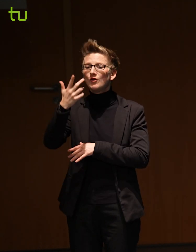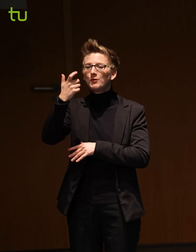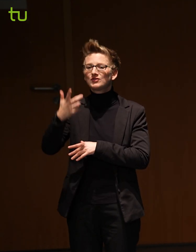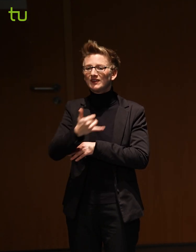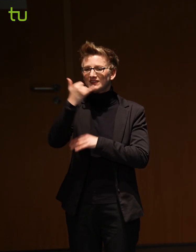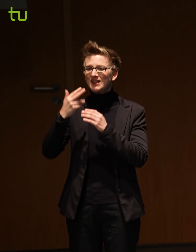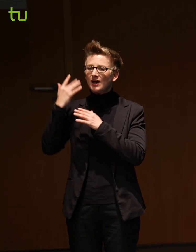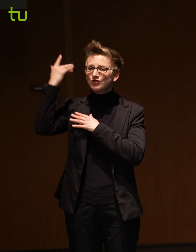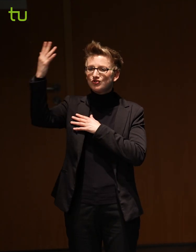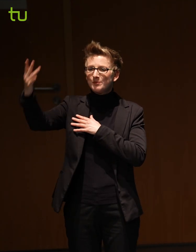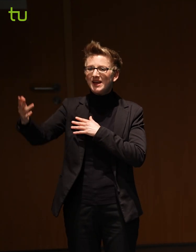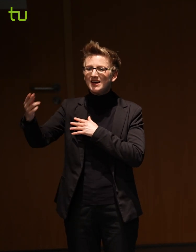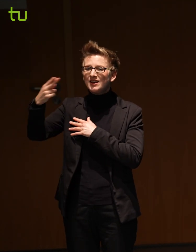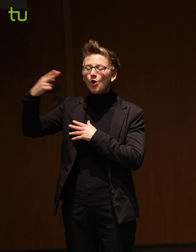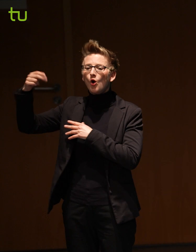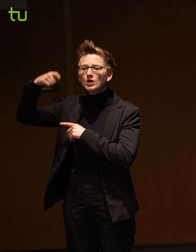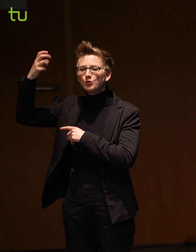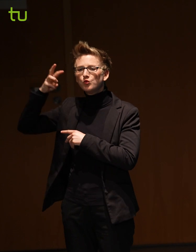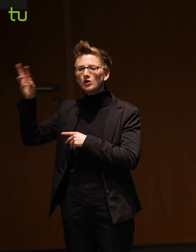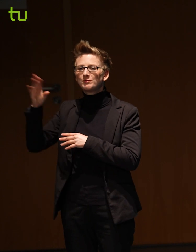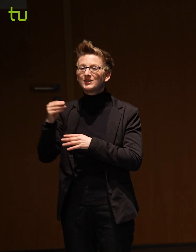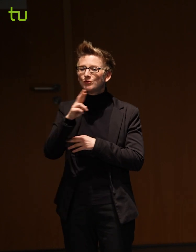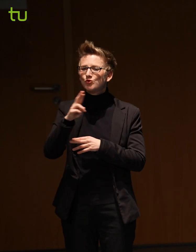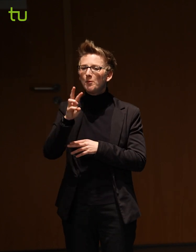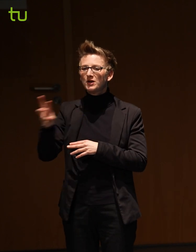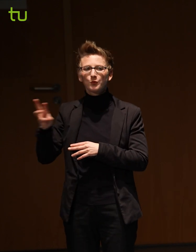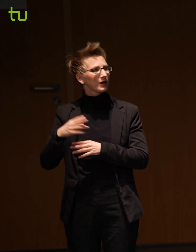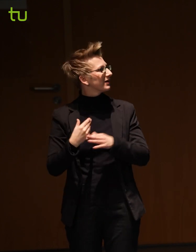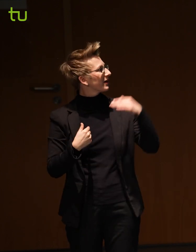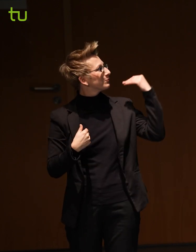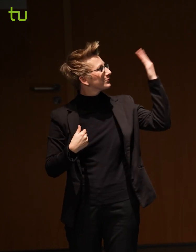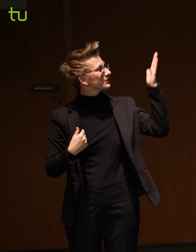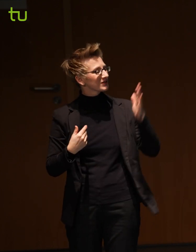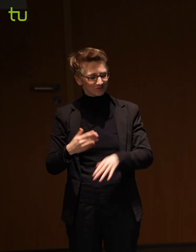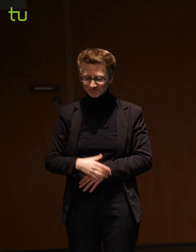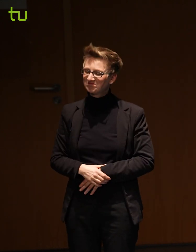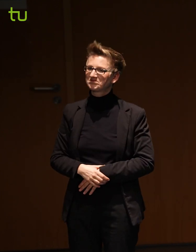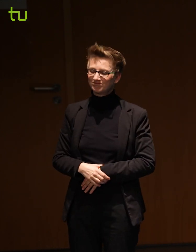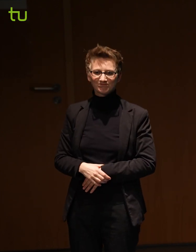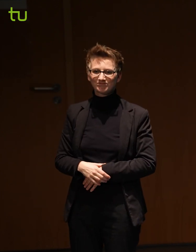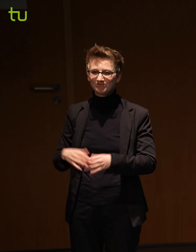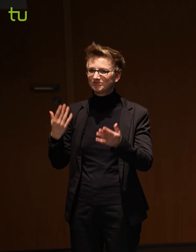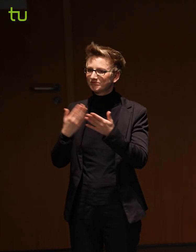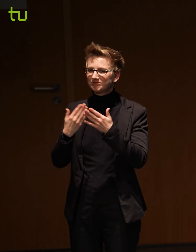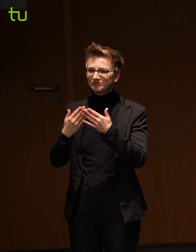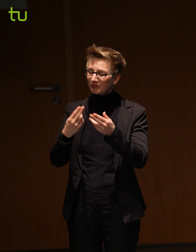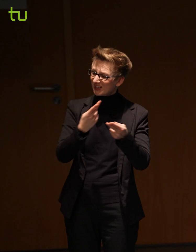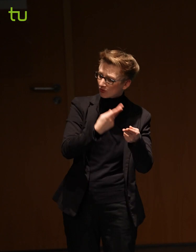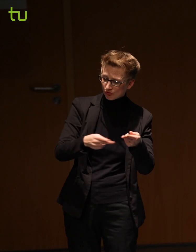Hollywood mit Robin Williams, als filmische Doppelung ein einzigartiges Phänomen in der